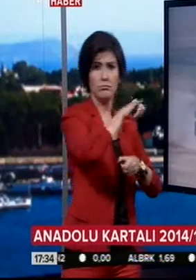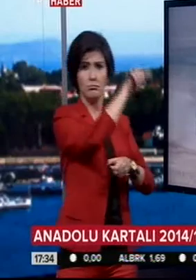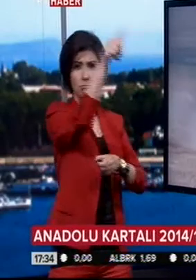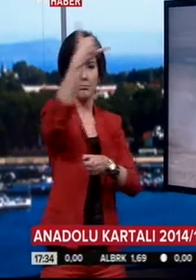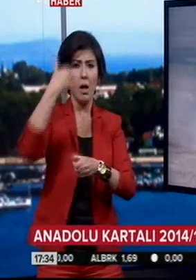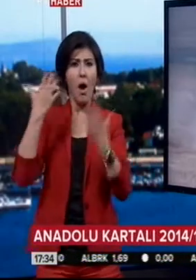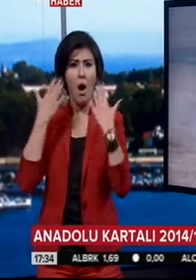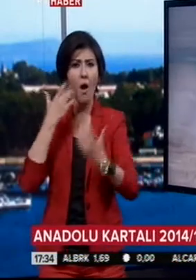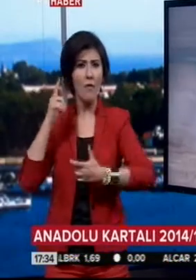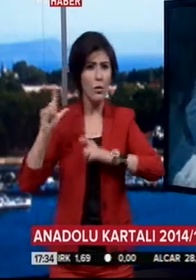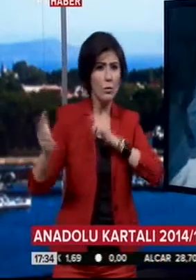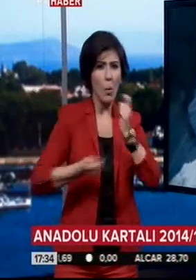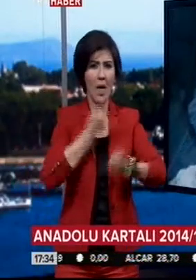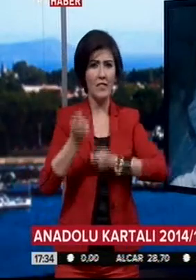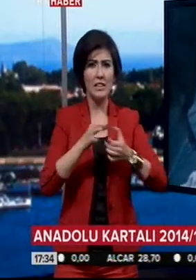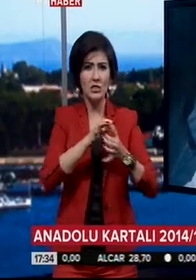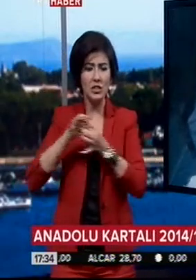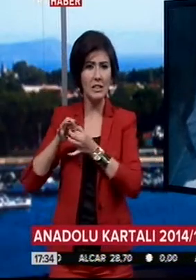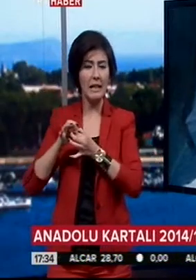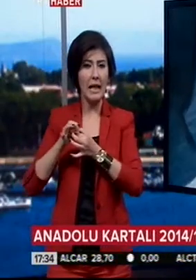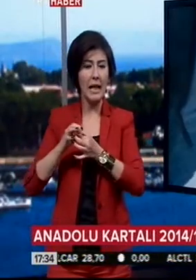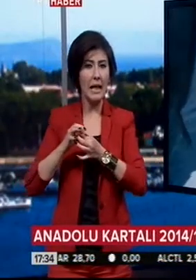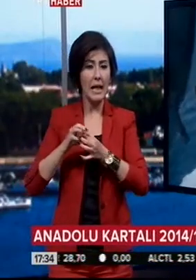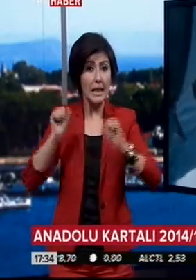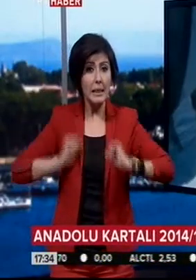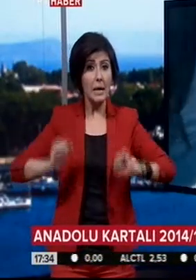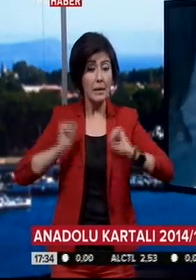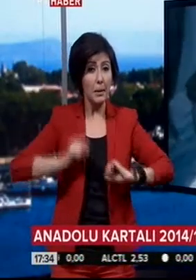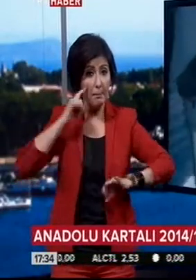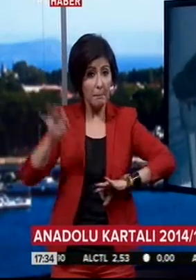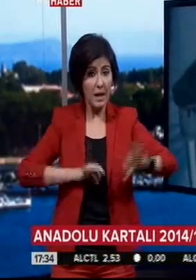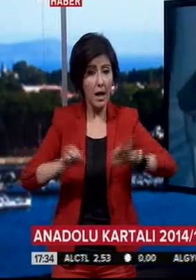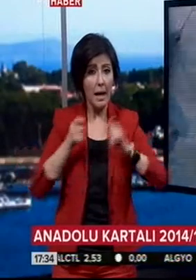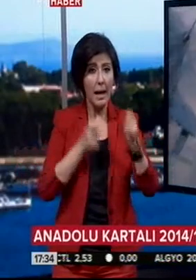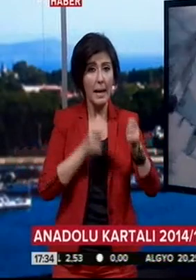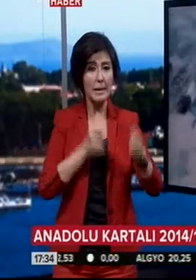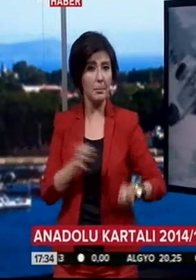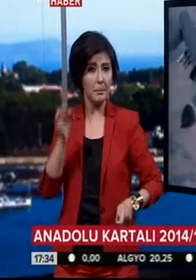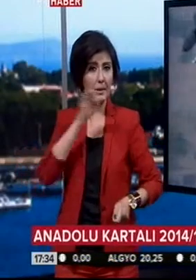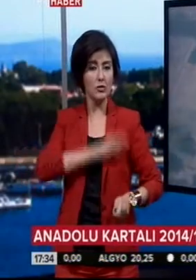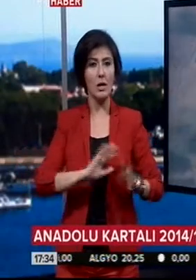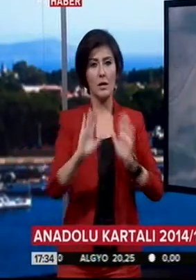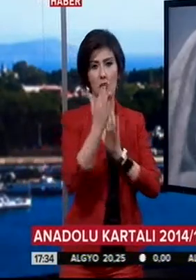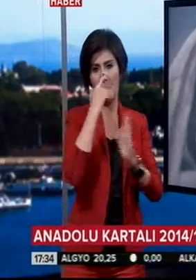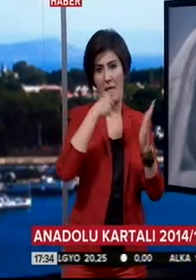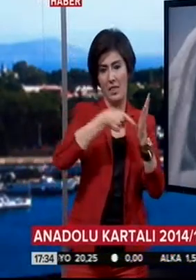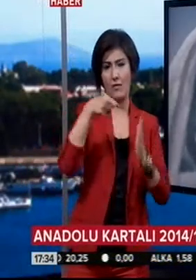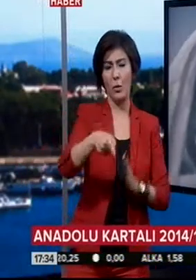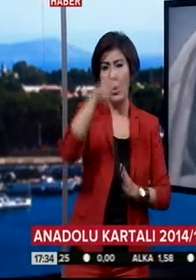hava harekatı görevlerine ilişkin taktik planlama ve eğitim ihtiyaçlarının karşılanması hedefleniyor. Türk